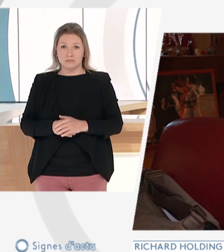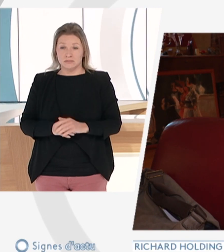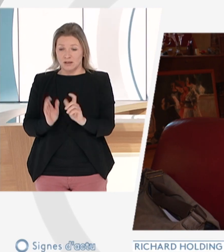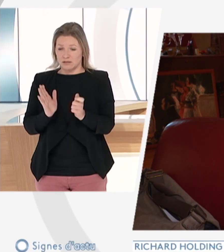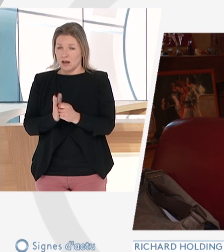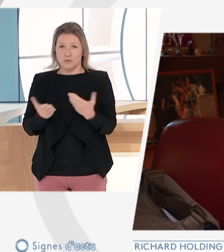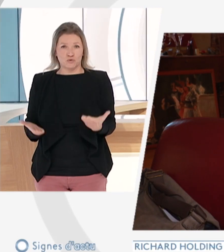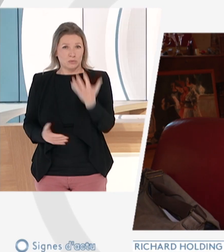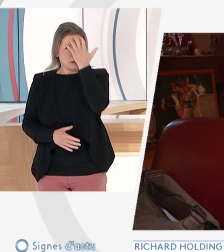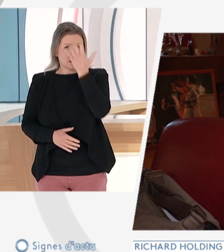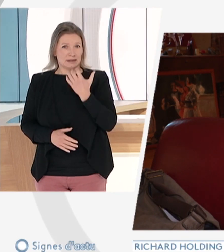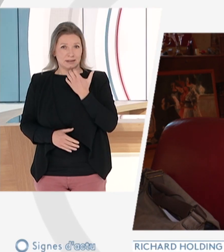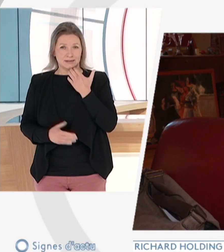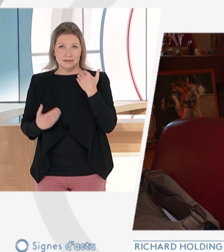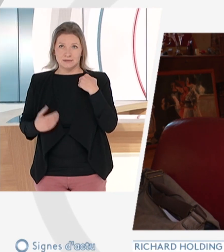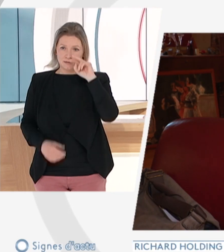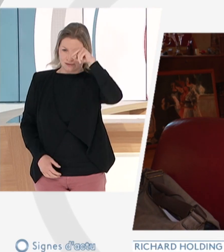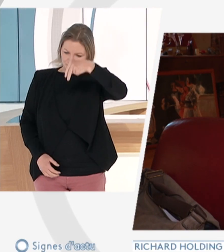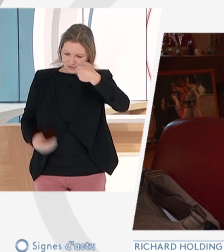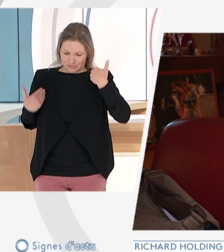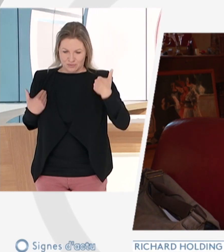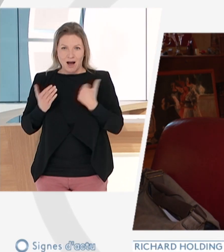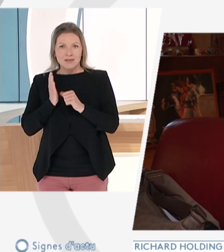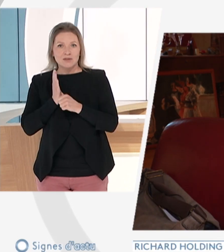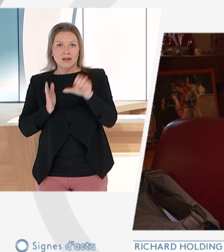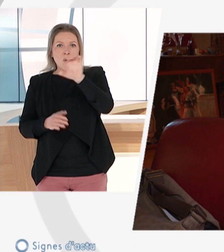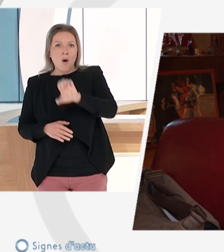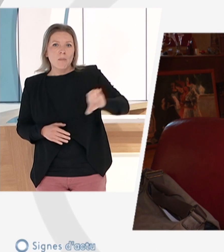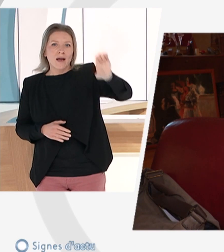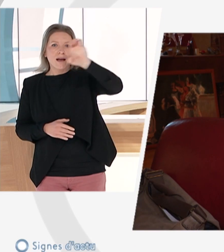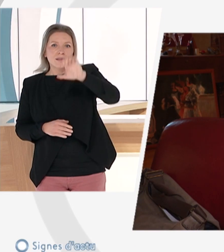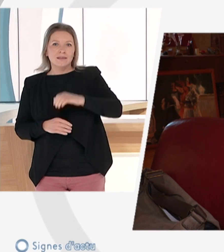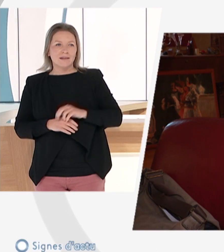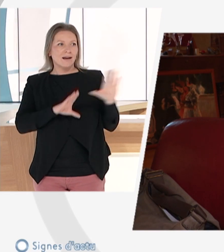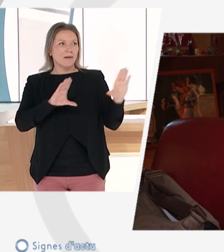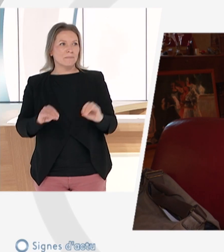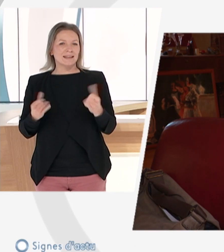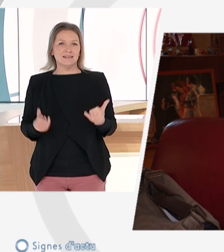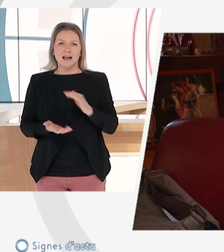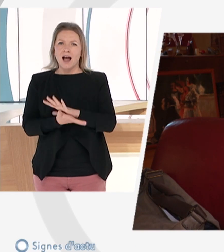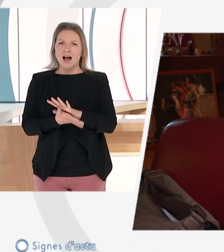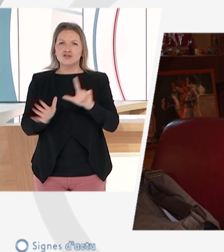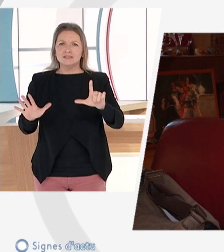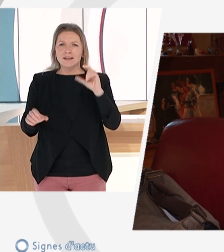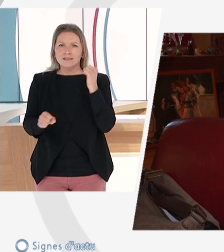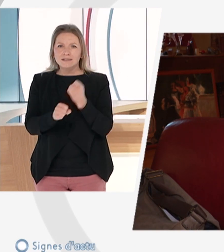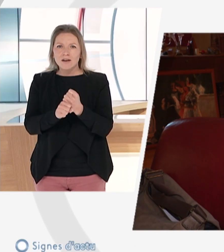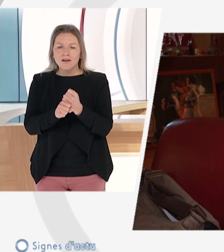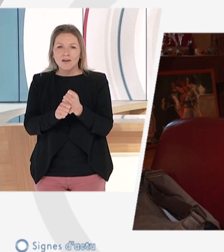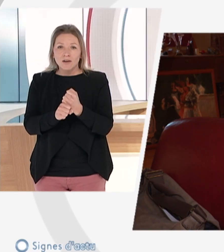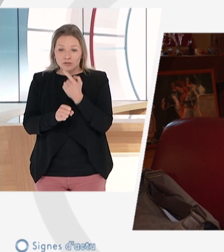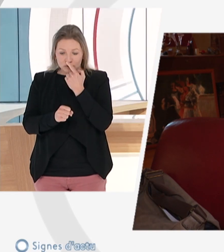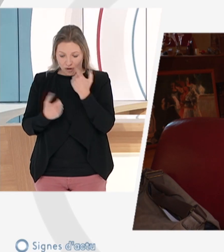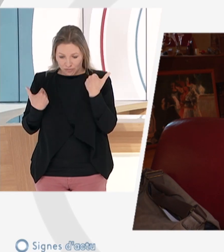considère européen. Je suis arrivé en France, j'avais presque 7 ans. Et je trouve que cette